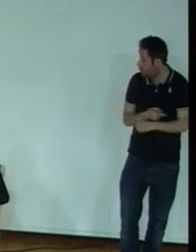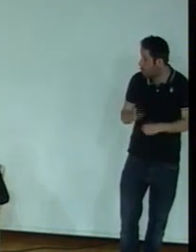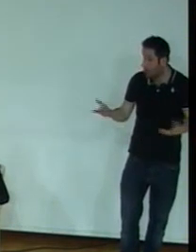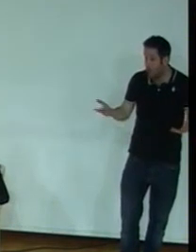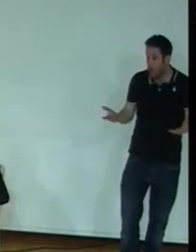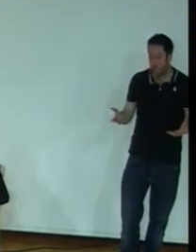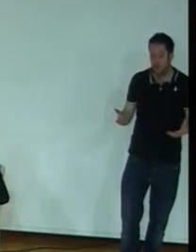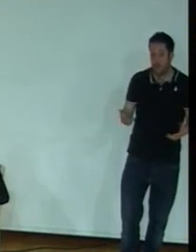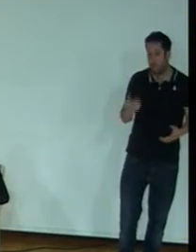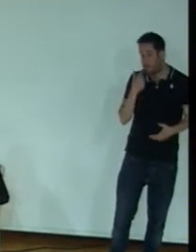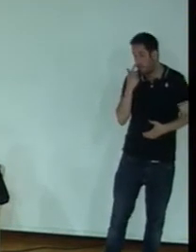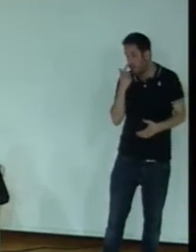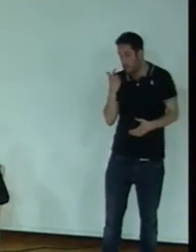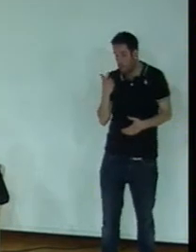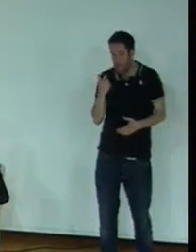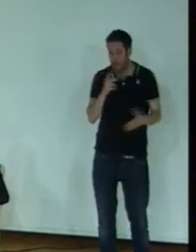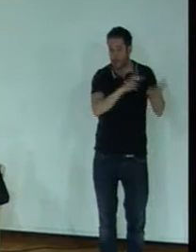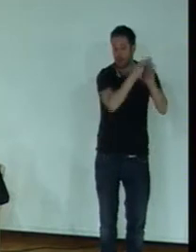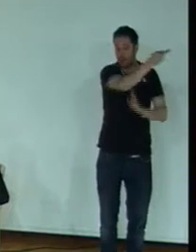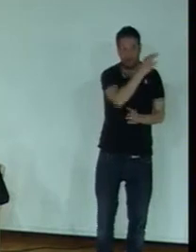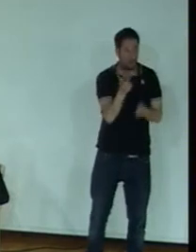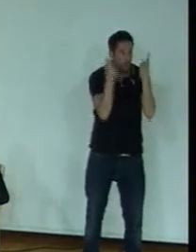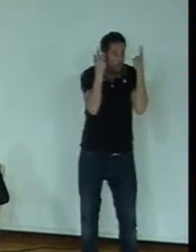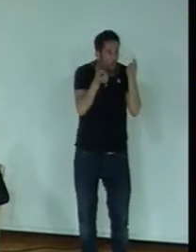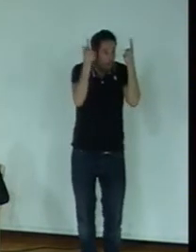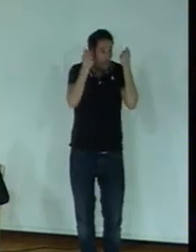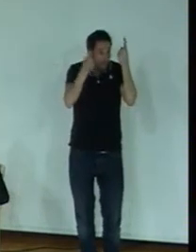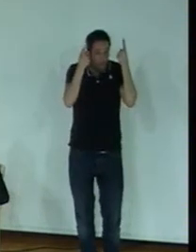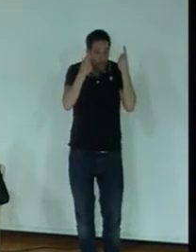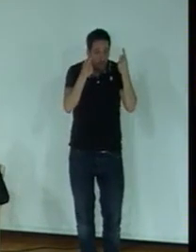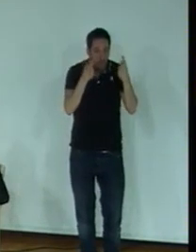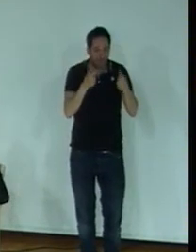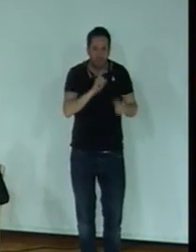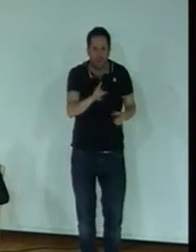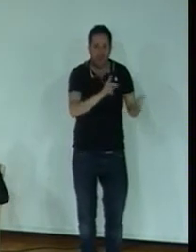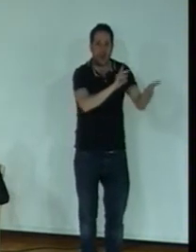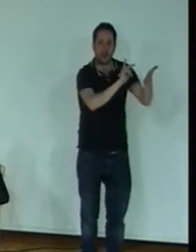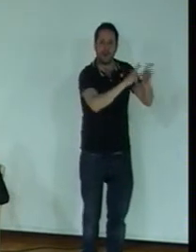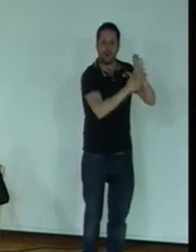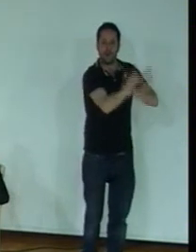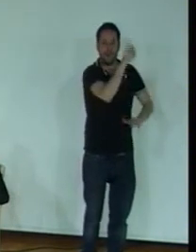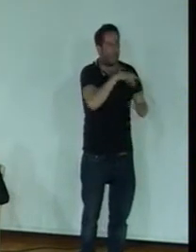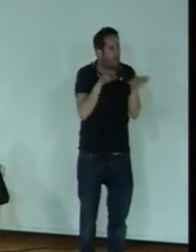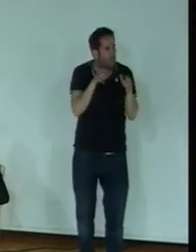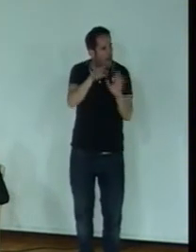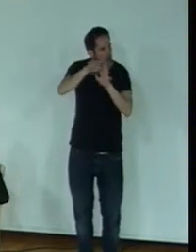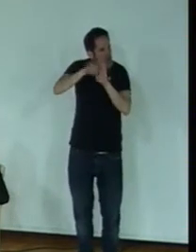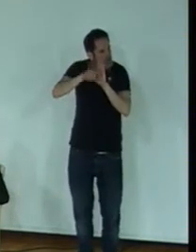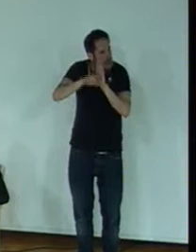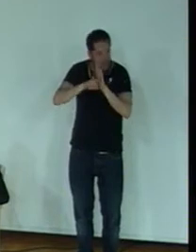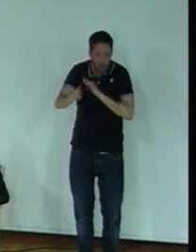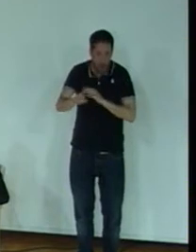cette non-appréhension et cette non-compréhension de la technologie, de dire, ce n'est pas la technologie que je dois réglementer, c'est ce qu'on en